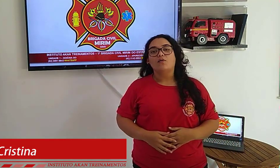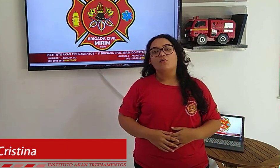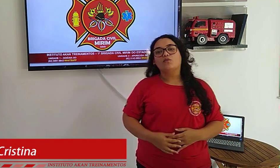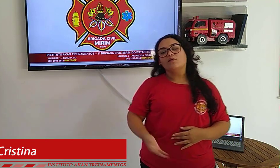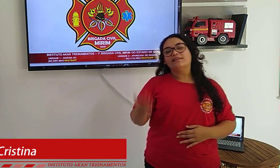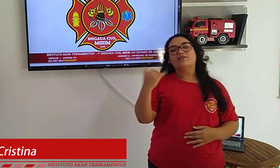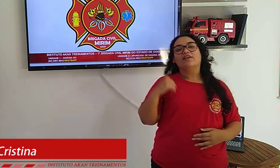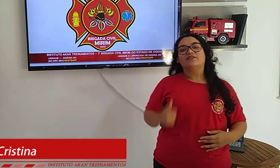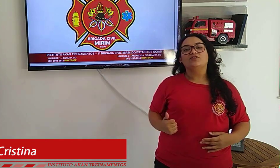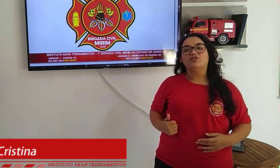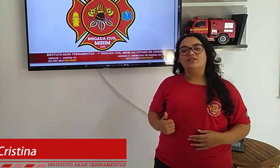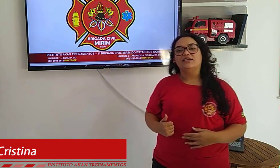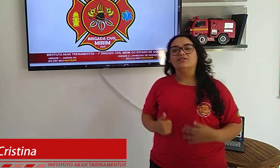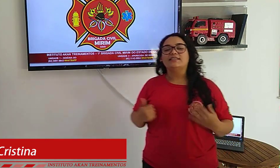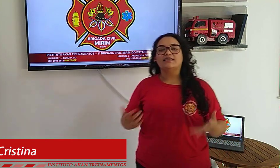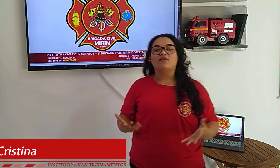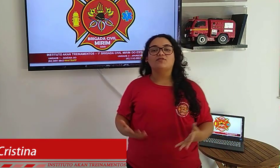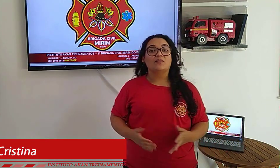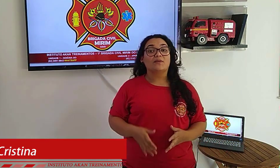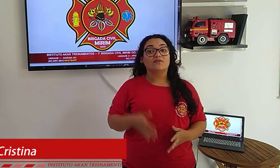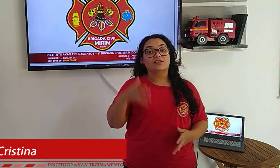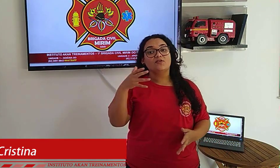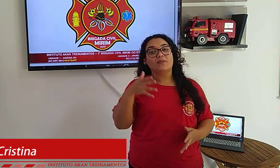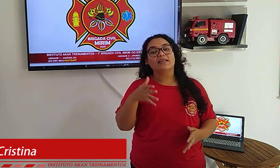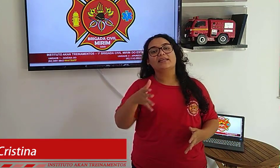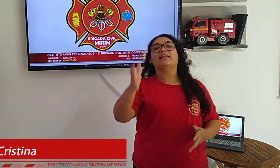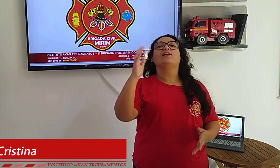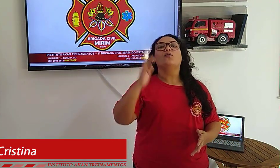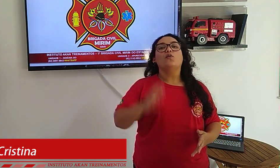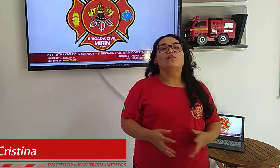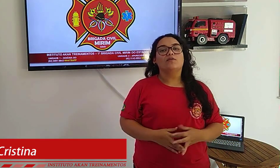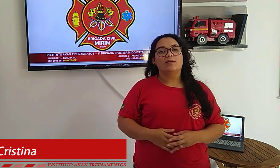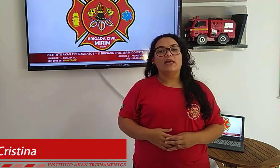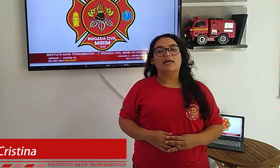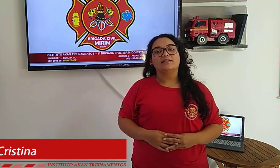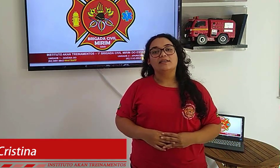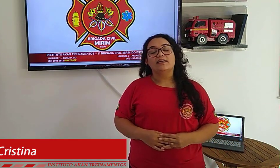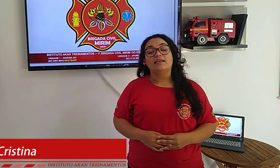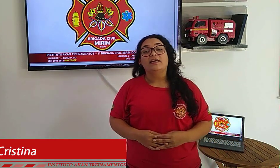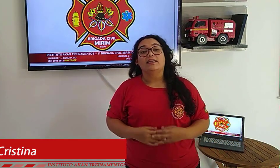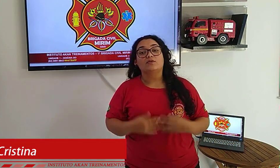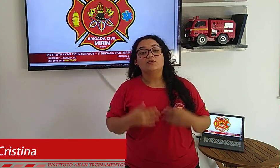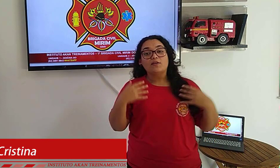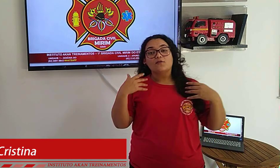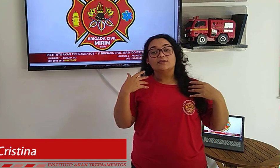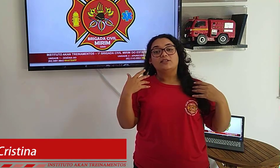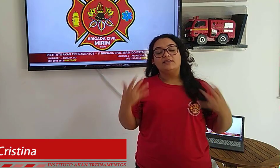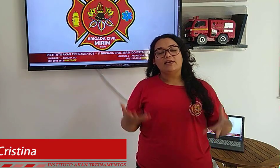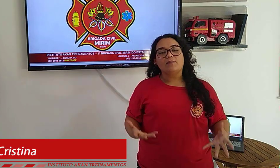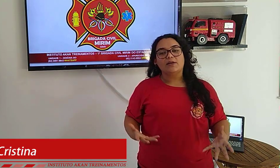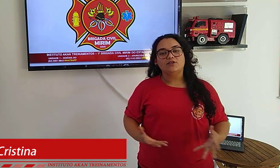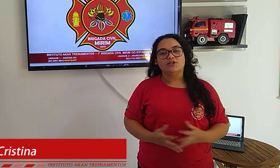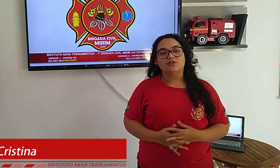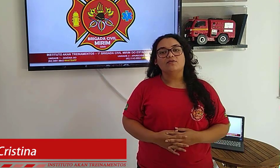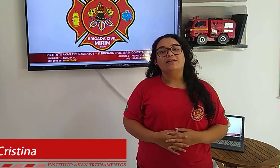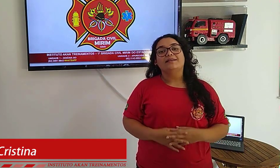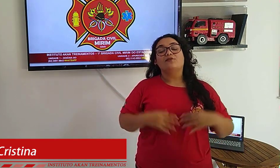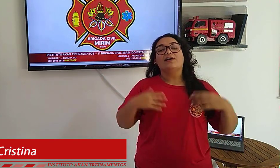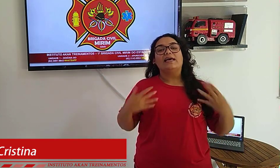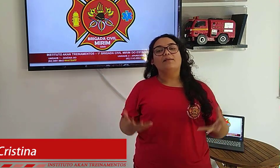o contato que a gente tinha já em sala de aula para vocês não perderem o fio da meada, né? Então eu espero que vocês tenham aprendido, tenham